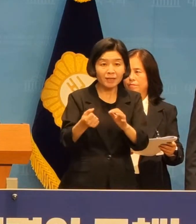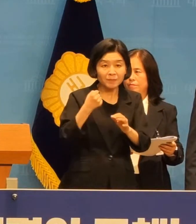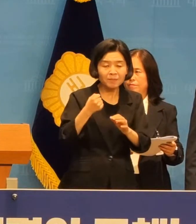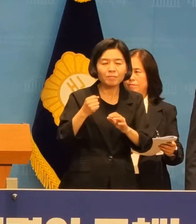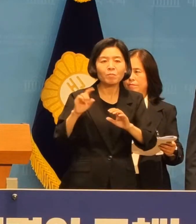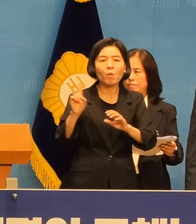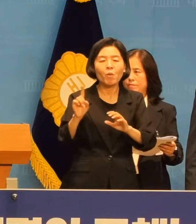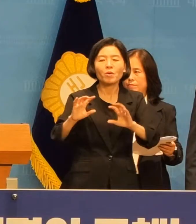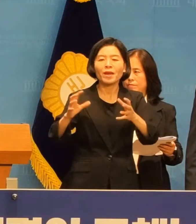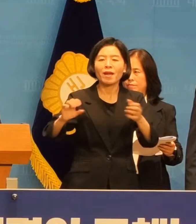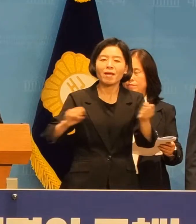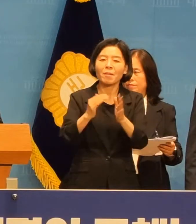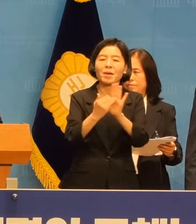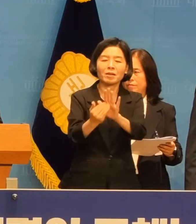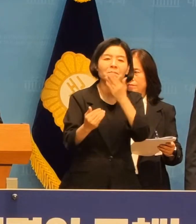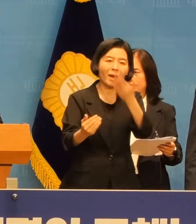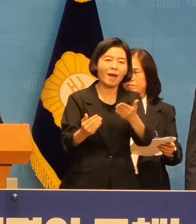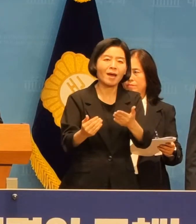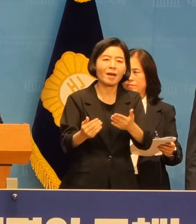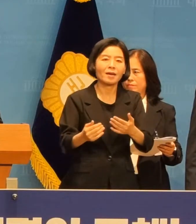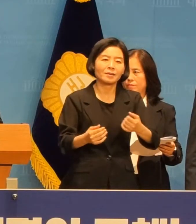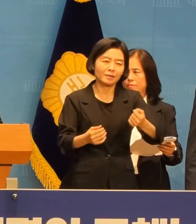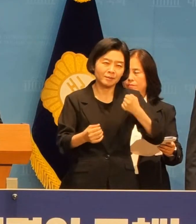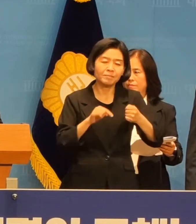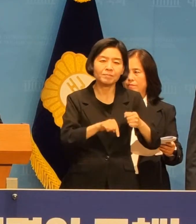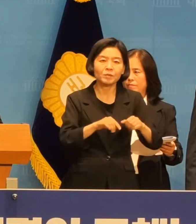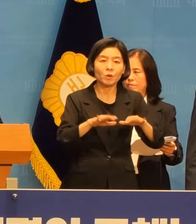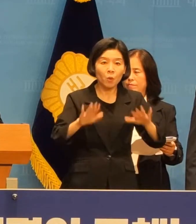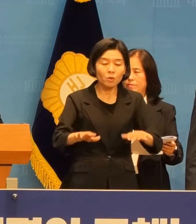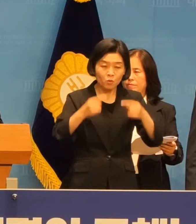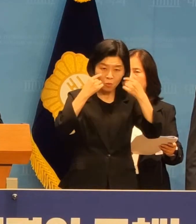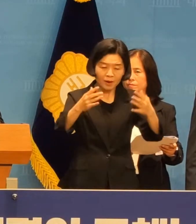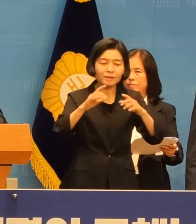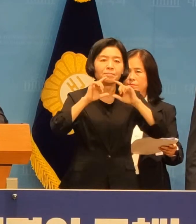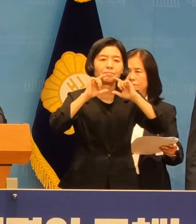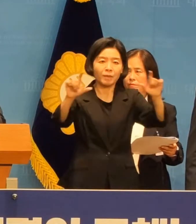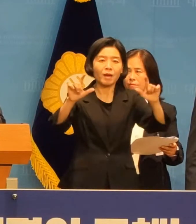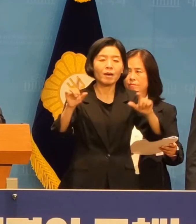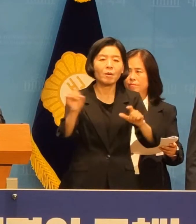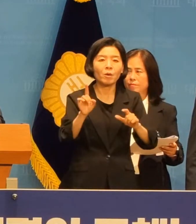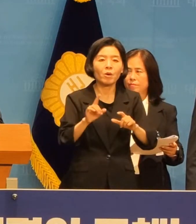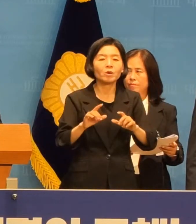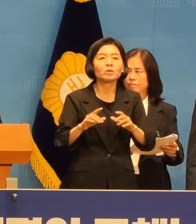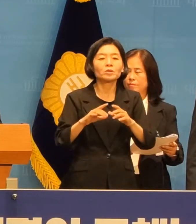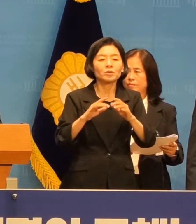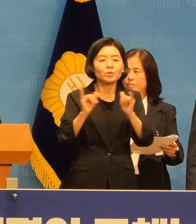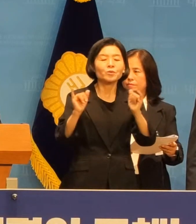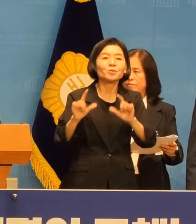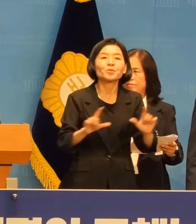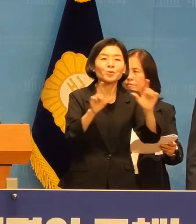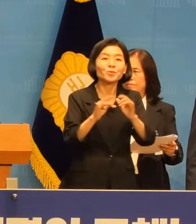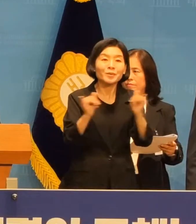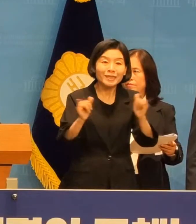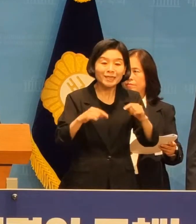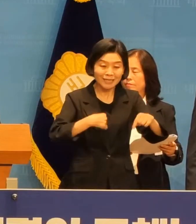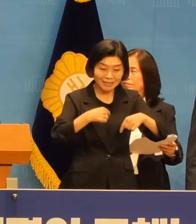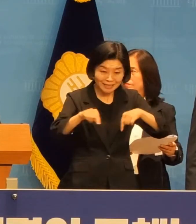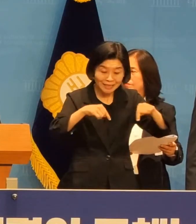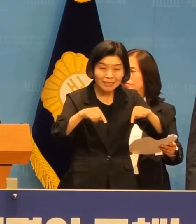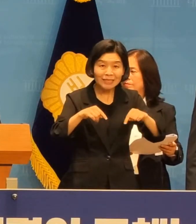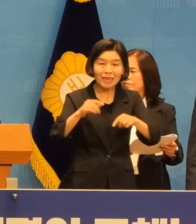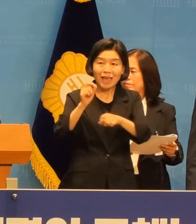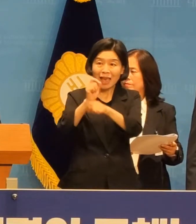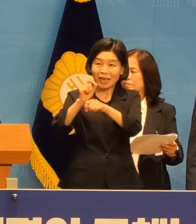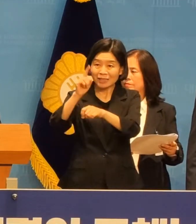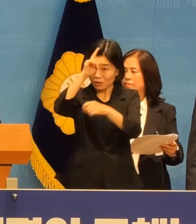강력한 울타리입니다. 그래서 저는 오늘 이 자리에서 분명히 선언합니다. 주민자치는 행정의